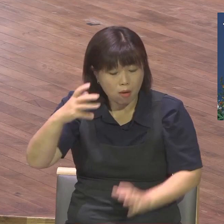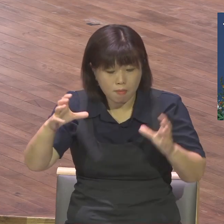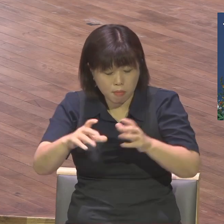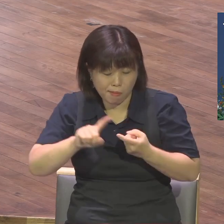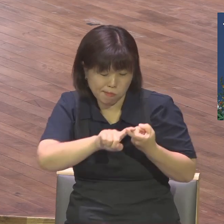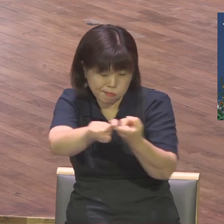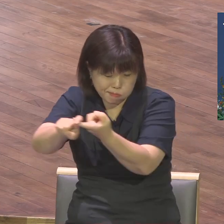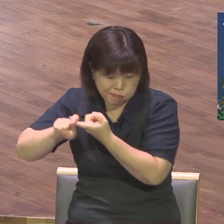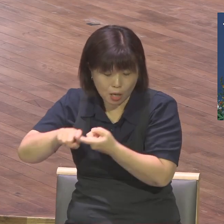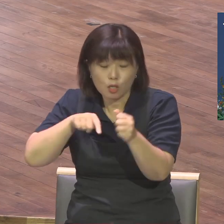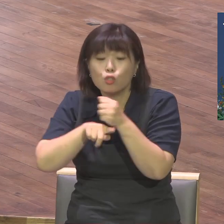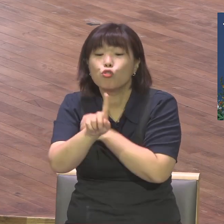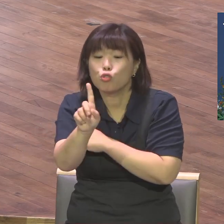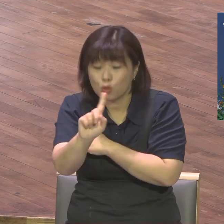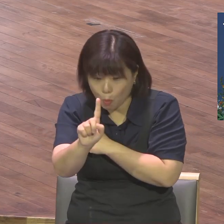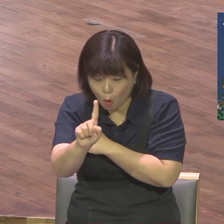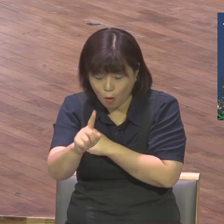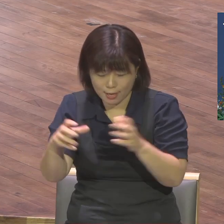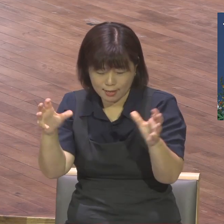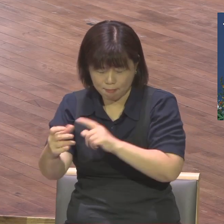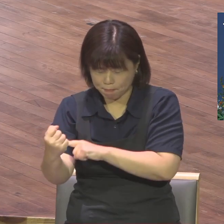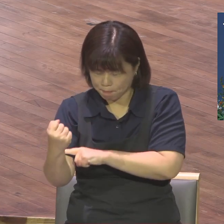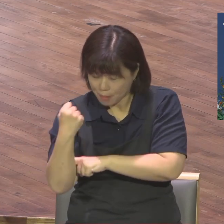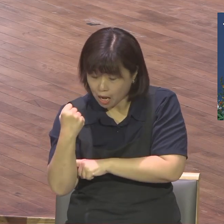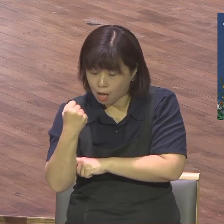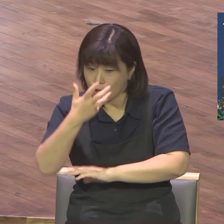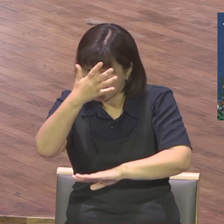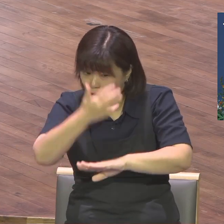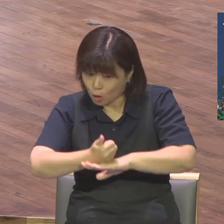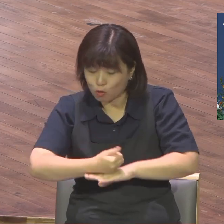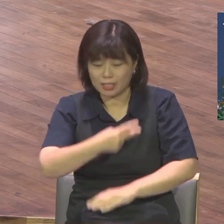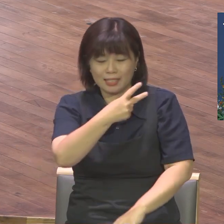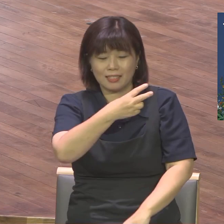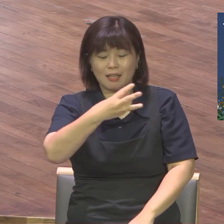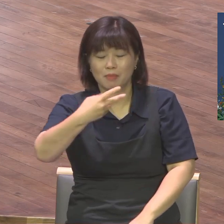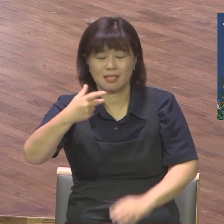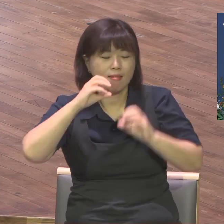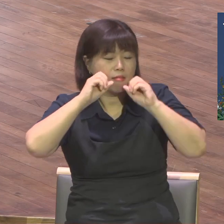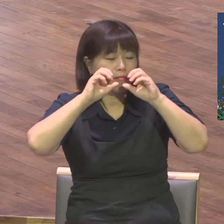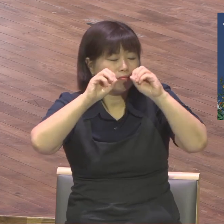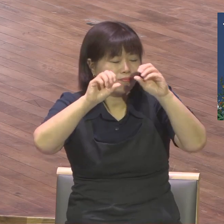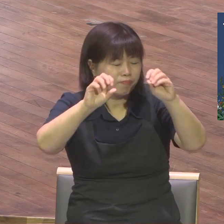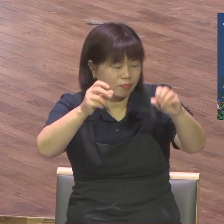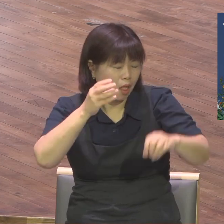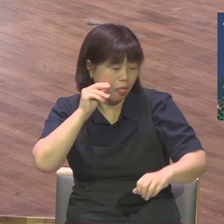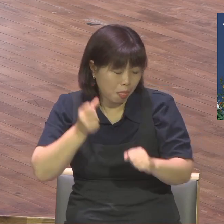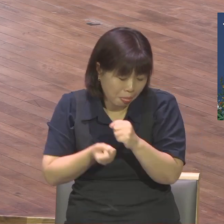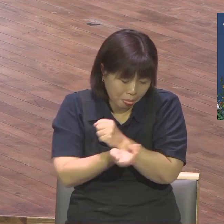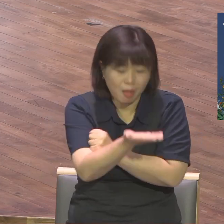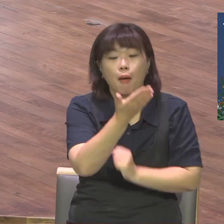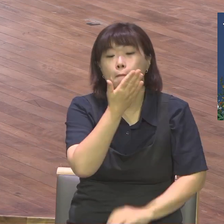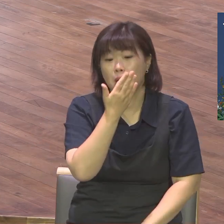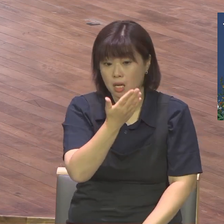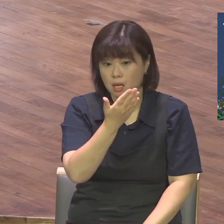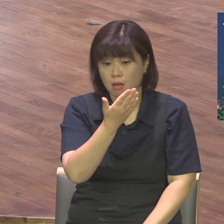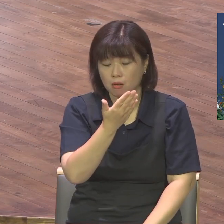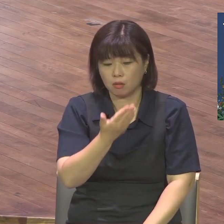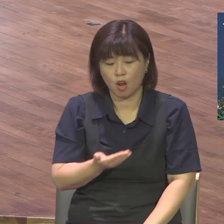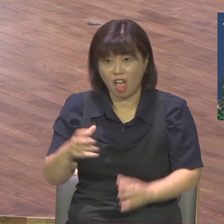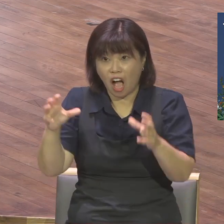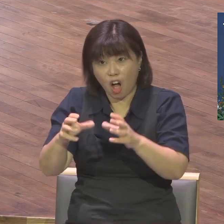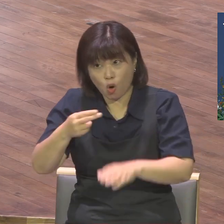있는 언약적 도전하지. 서로 싸우고 분쟁하고 갈등하고 있는데 뭘 무슨 세계보험을